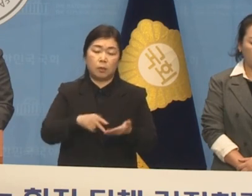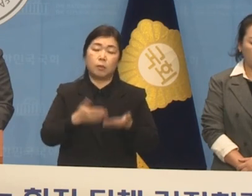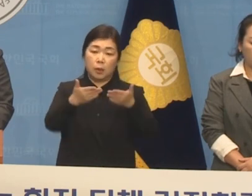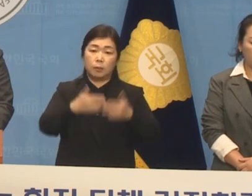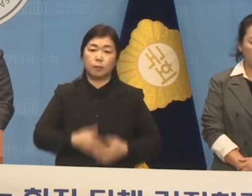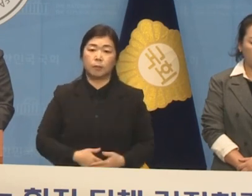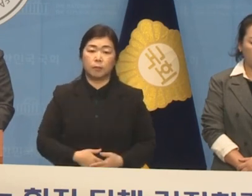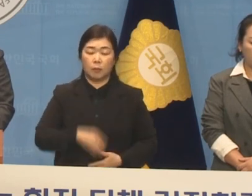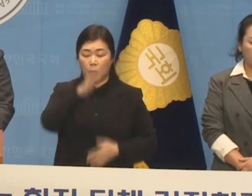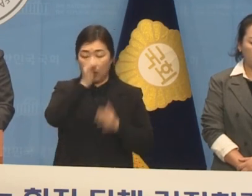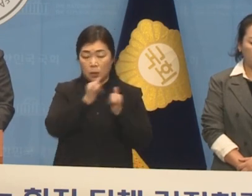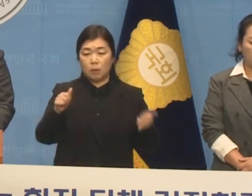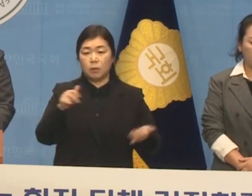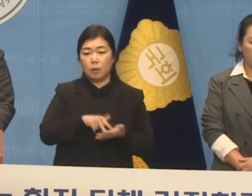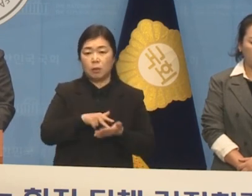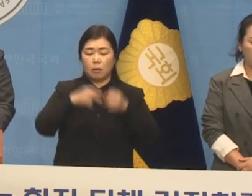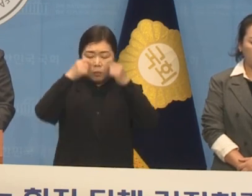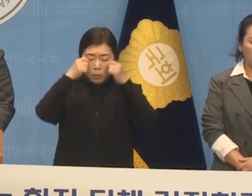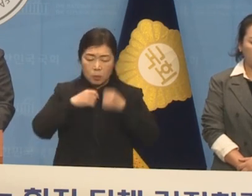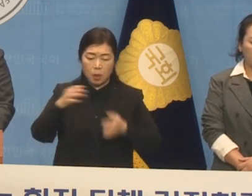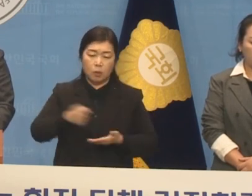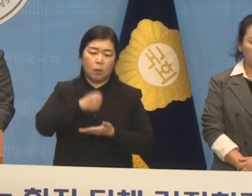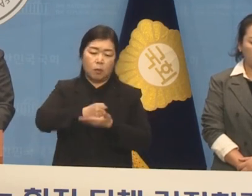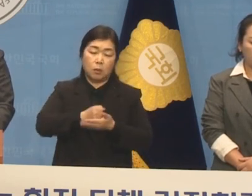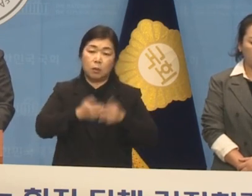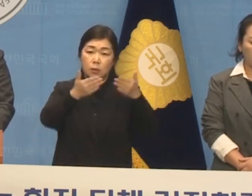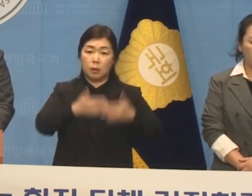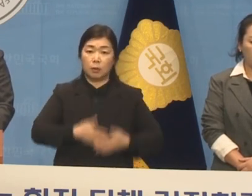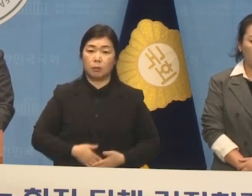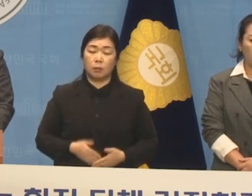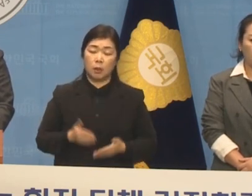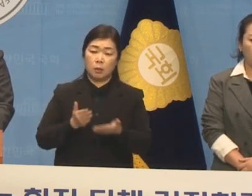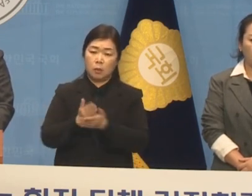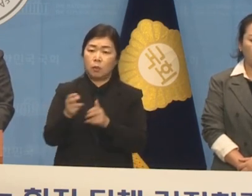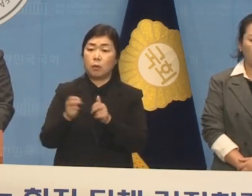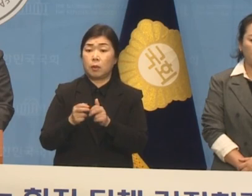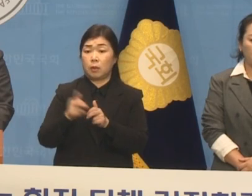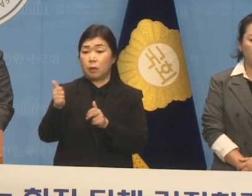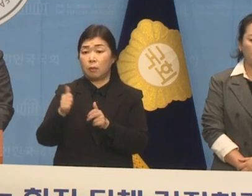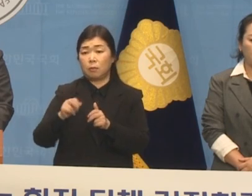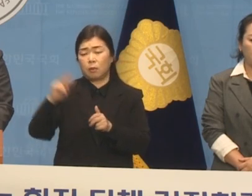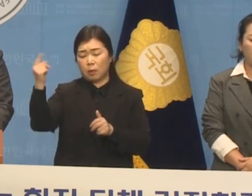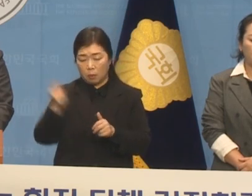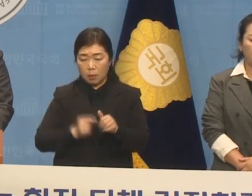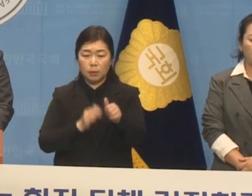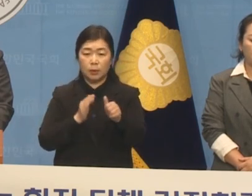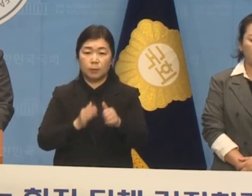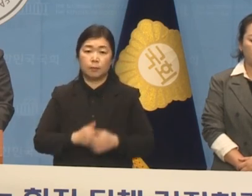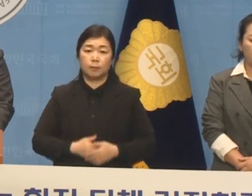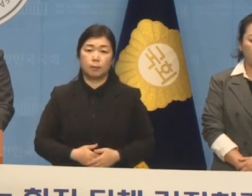환자의 입장에서 눈물로 호소합니다. 전공의들은 환자 곁으로 돌아와 주세요.